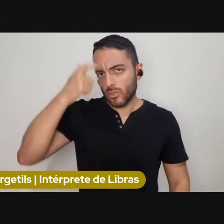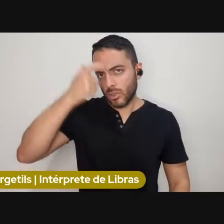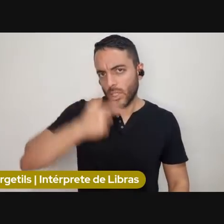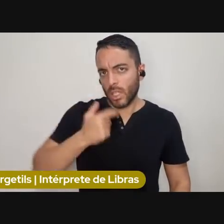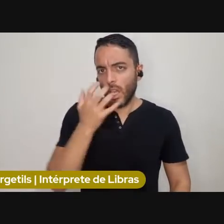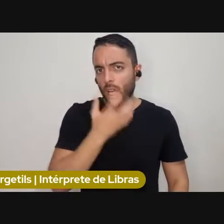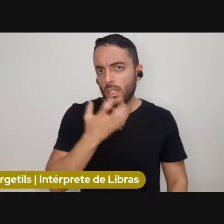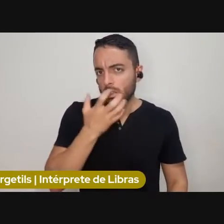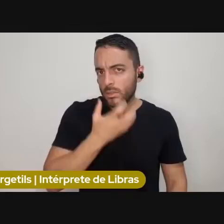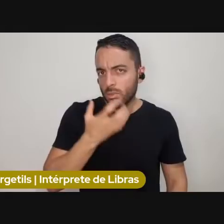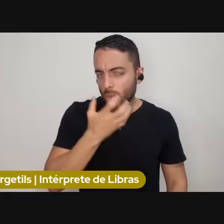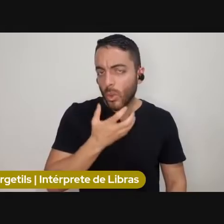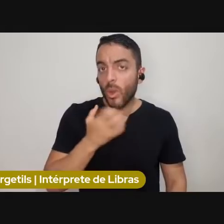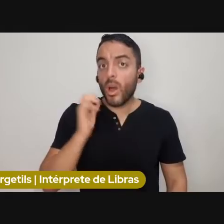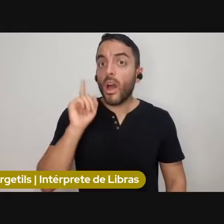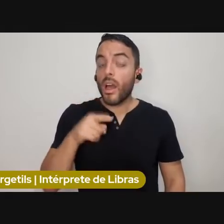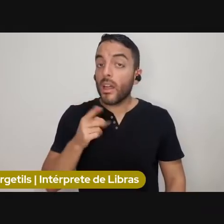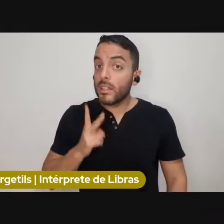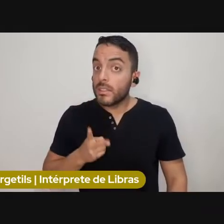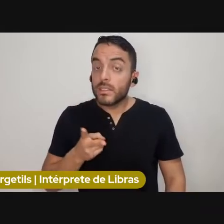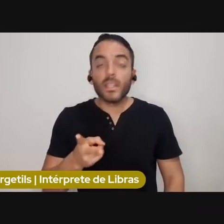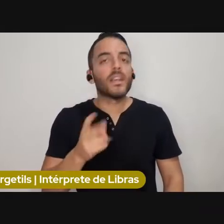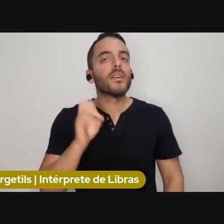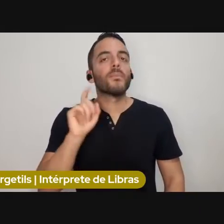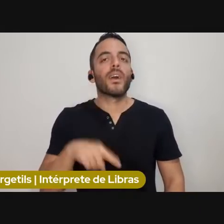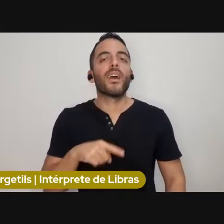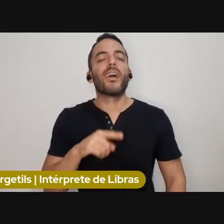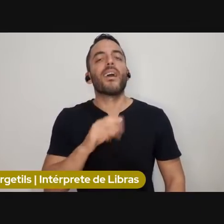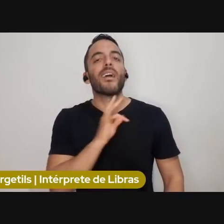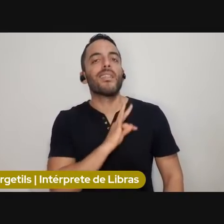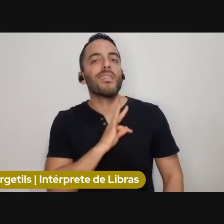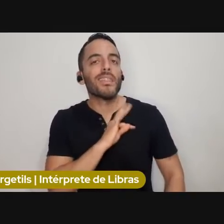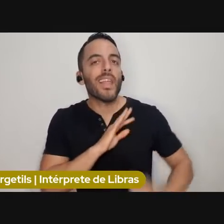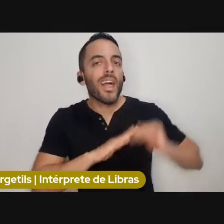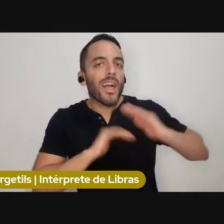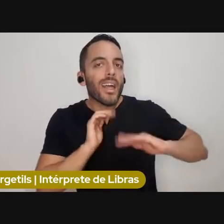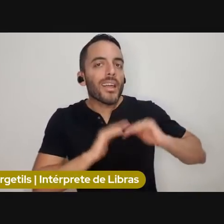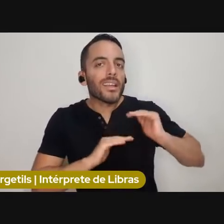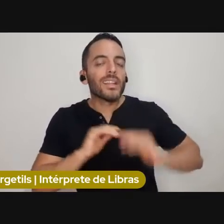questões da técnica, da ciência, enfim, do conhecimento,